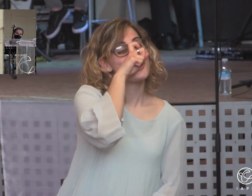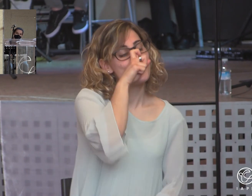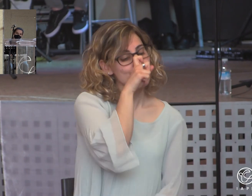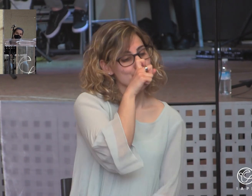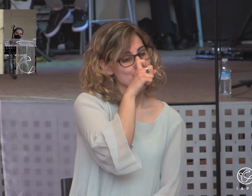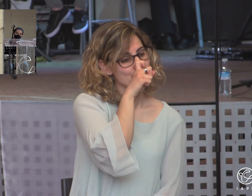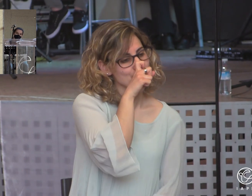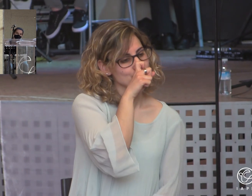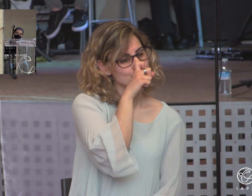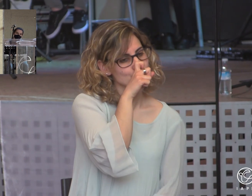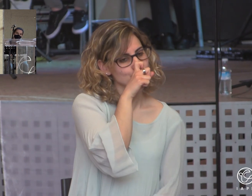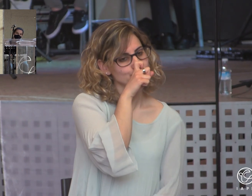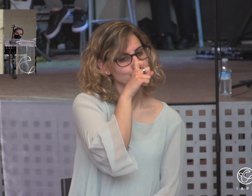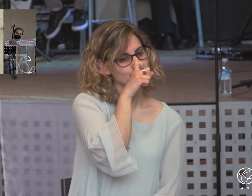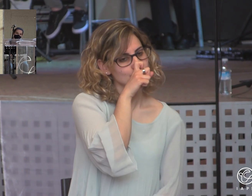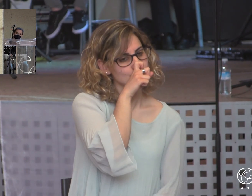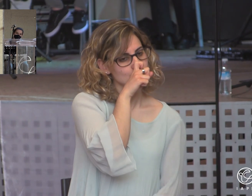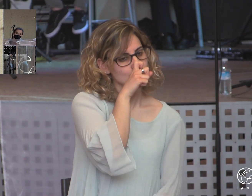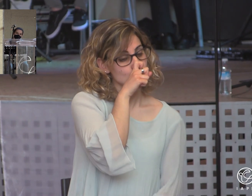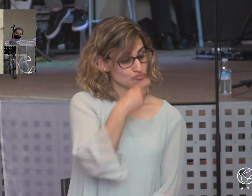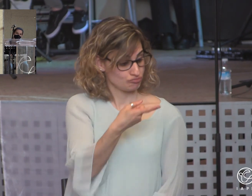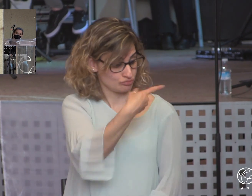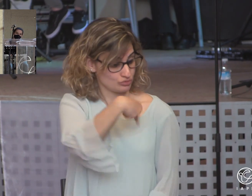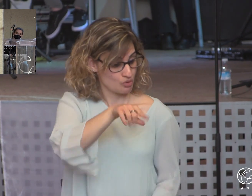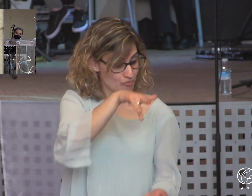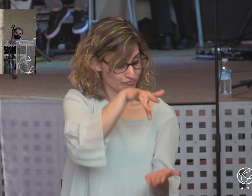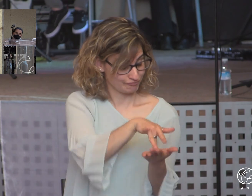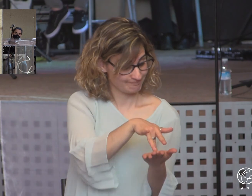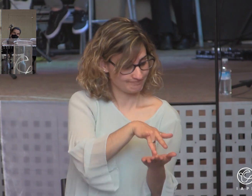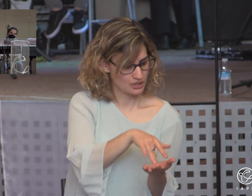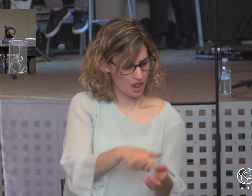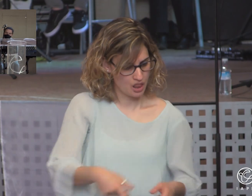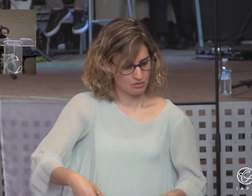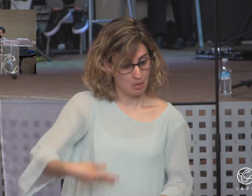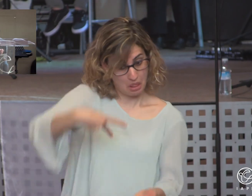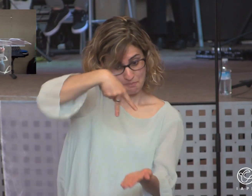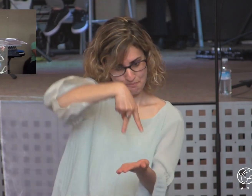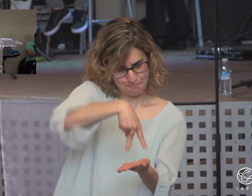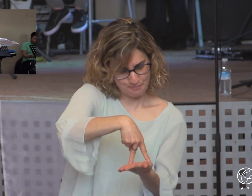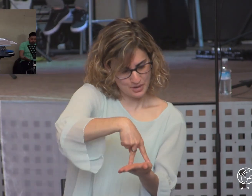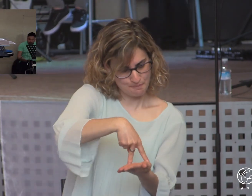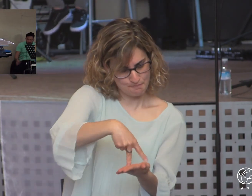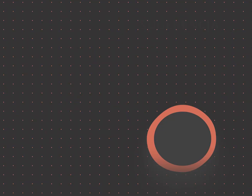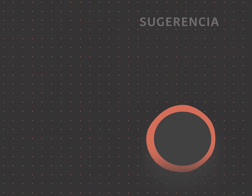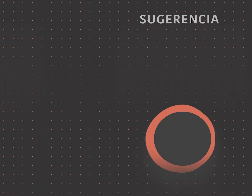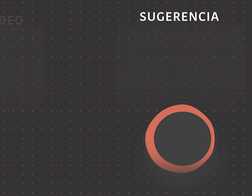tener hoy y celebrarlo juntos. Te pones en pie, por favor, si eres tan amable.